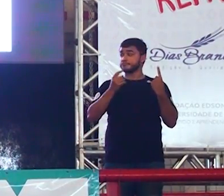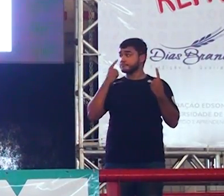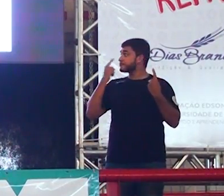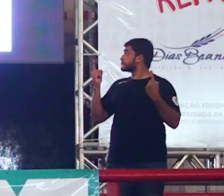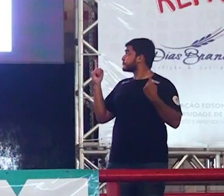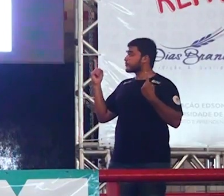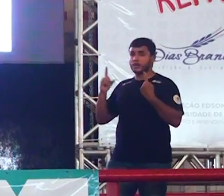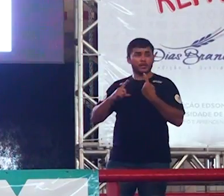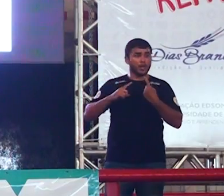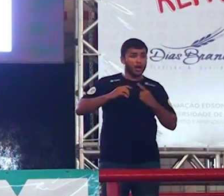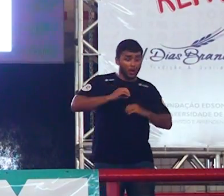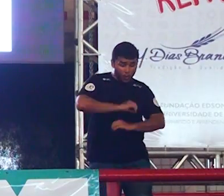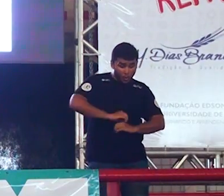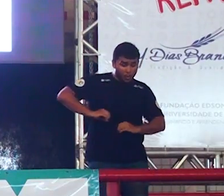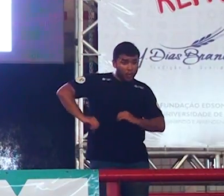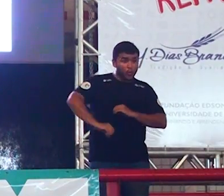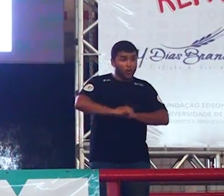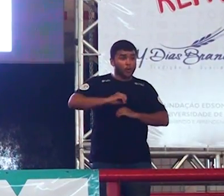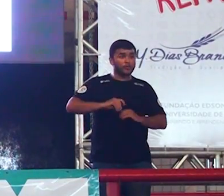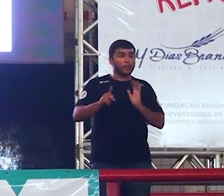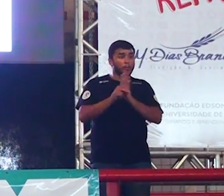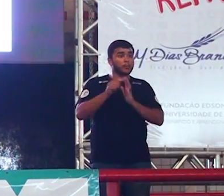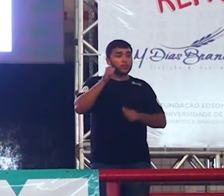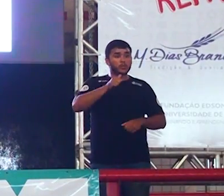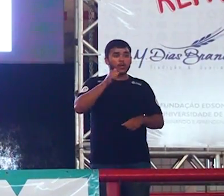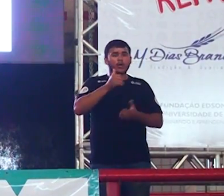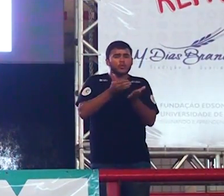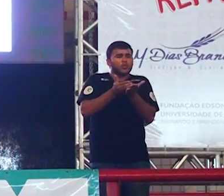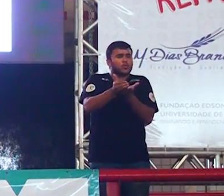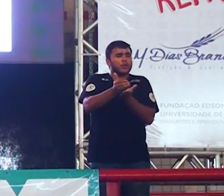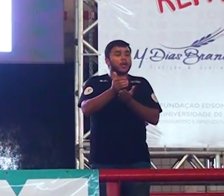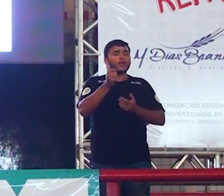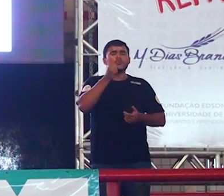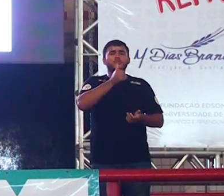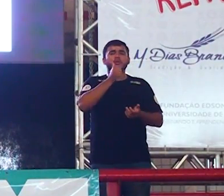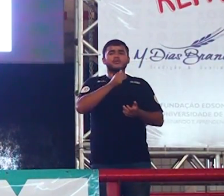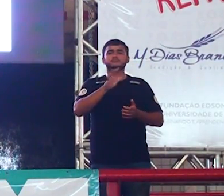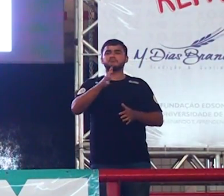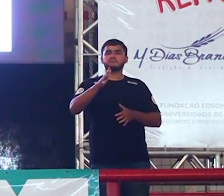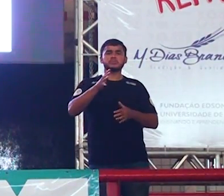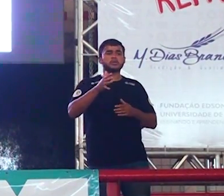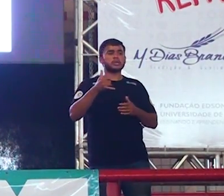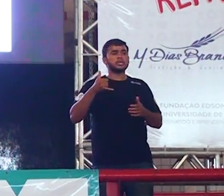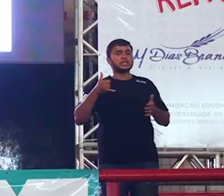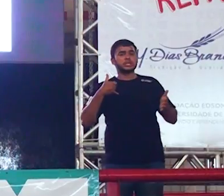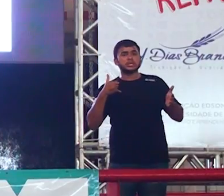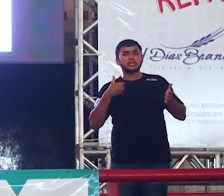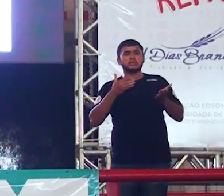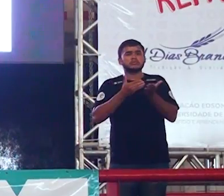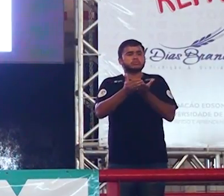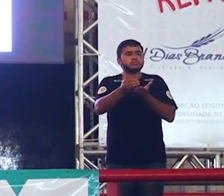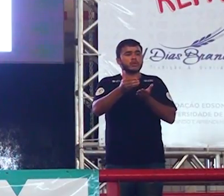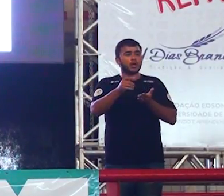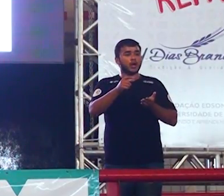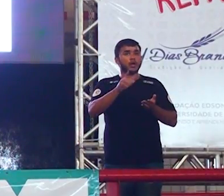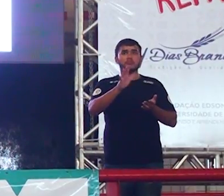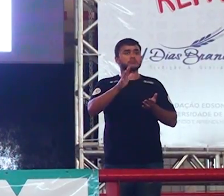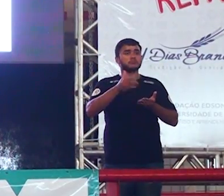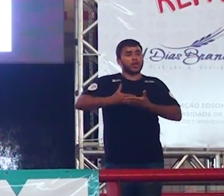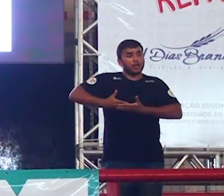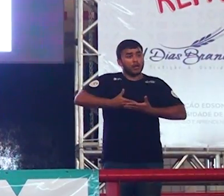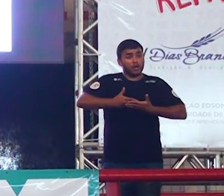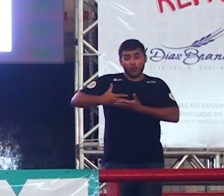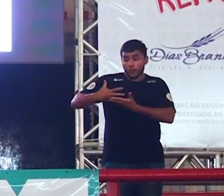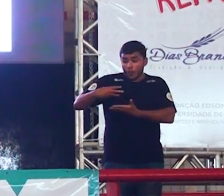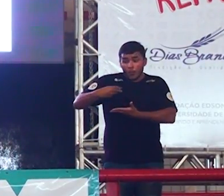A multiplicação das ovogônias começa ainda na mulher, ainda na fase embrionária. Ou seja, a mulher